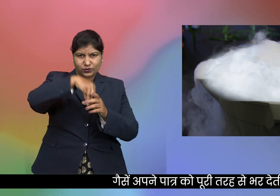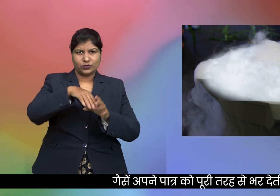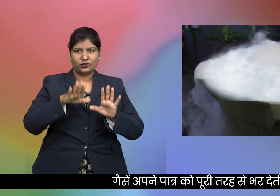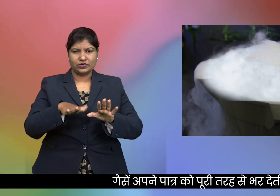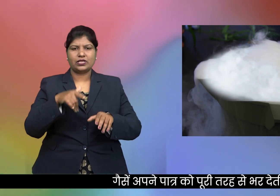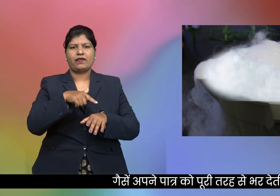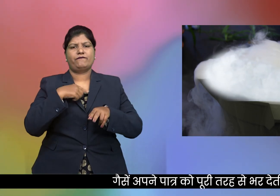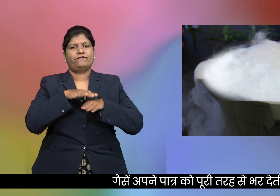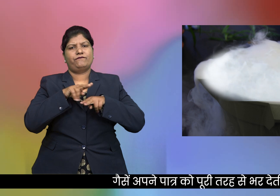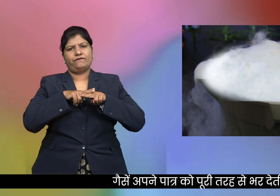से भर देती है।